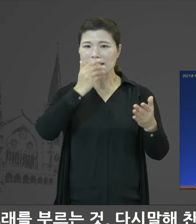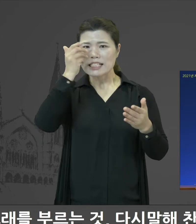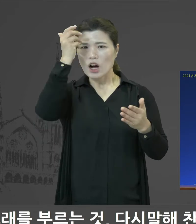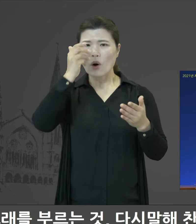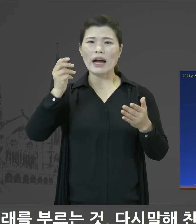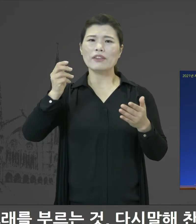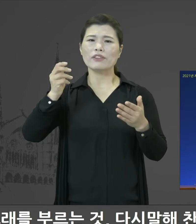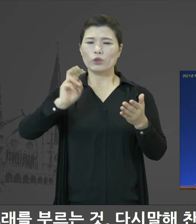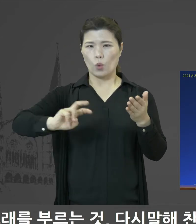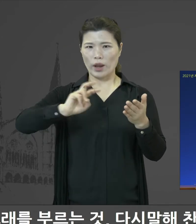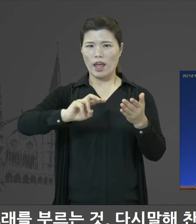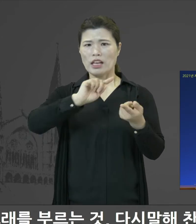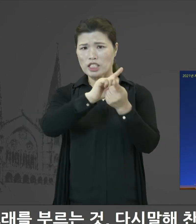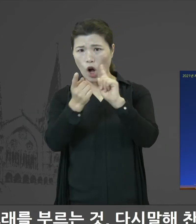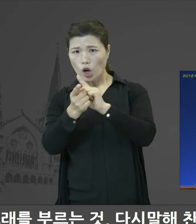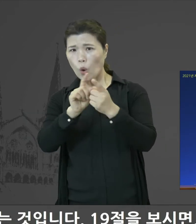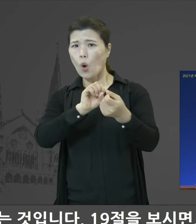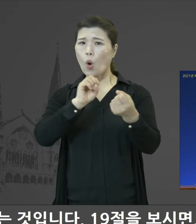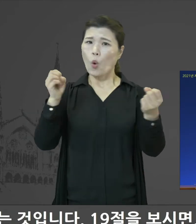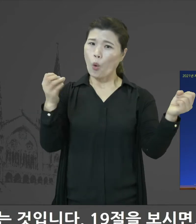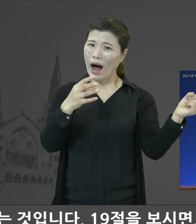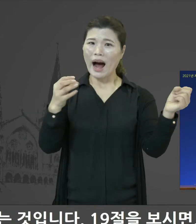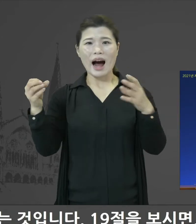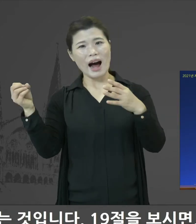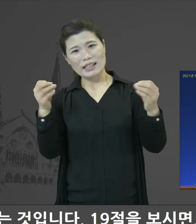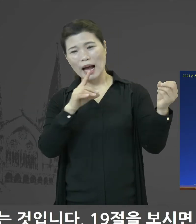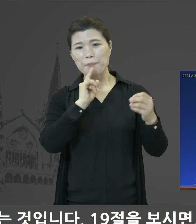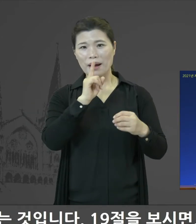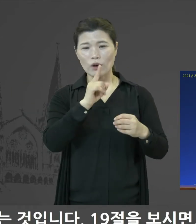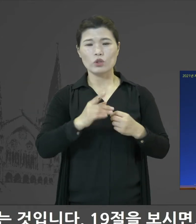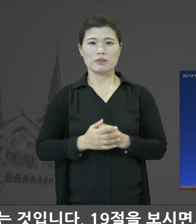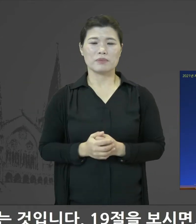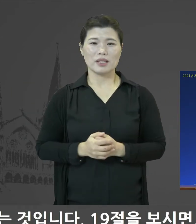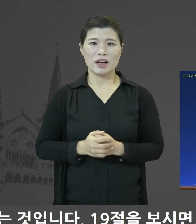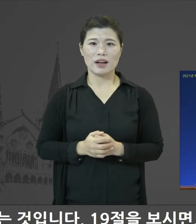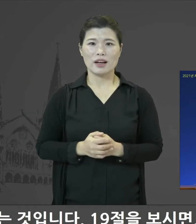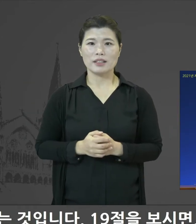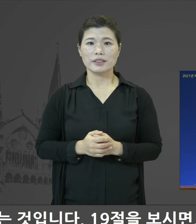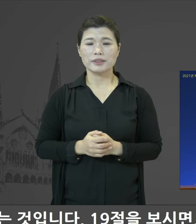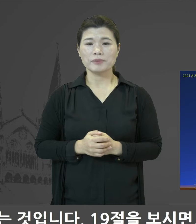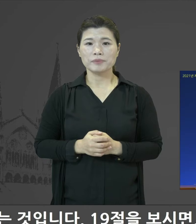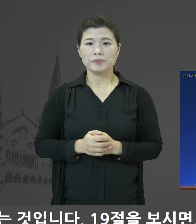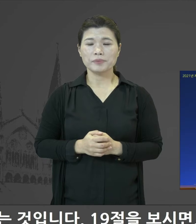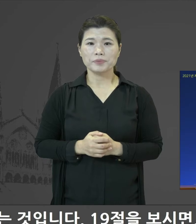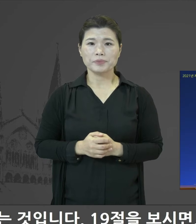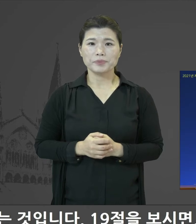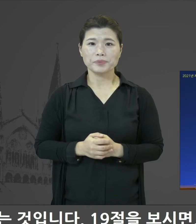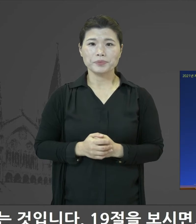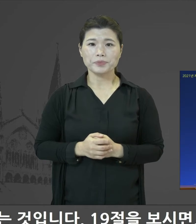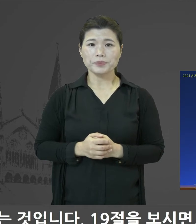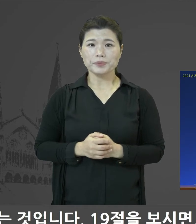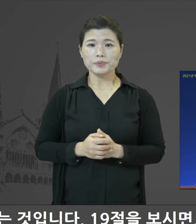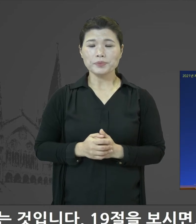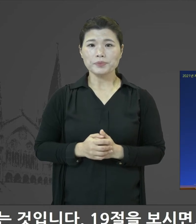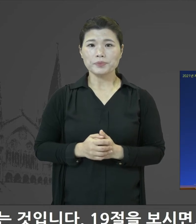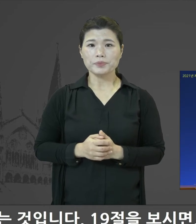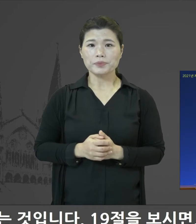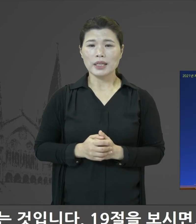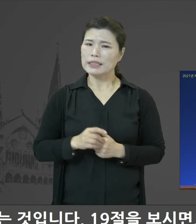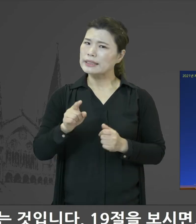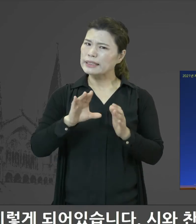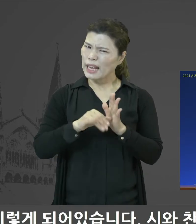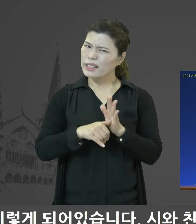되어 있습니다. 시와 찬송과 신령한 노래가 뭐냐? 이것은 이렇게 이해하시면 좋을 것 같아요.